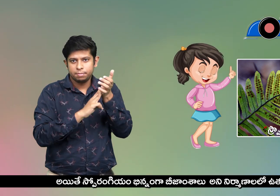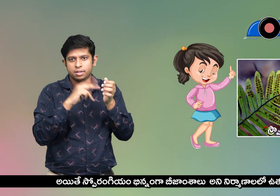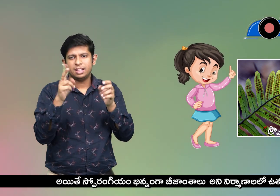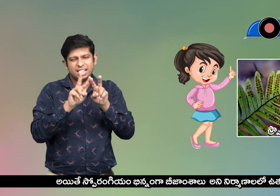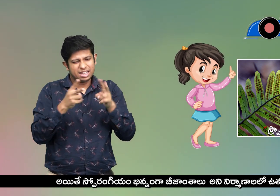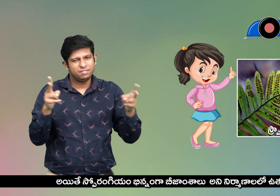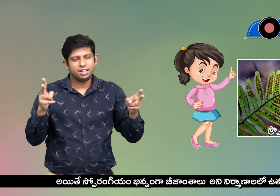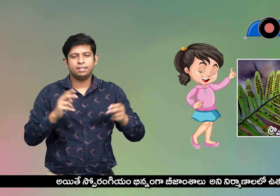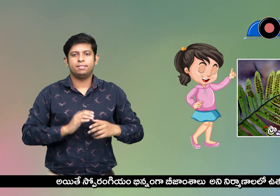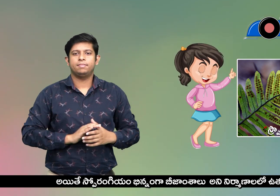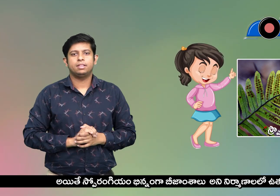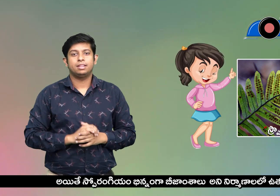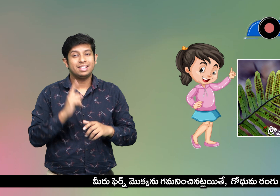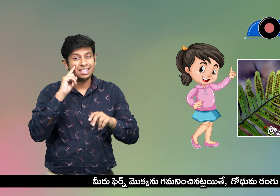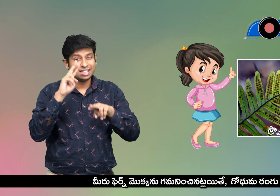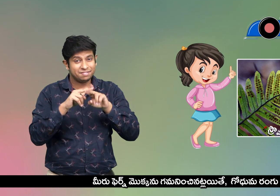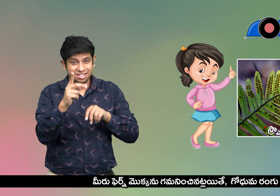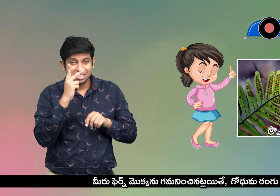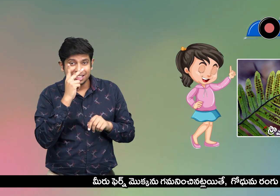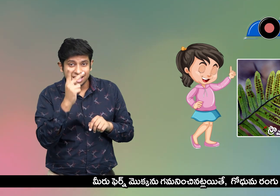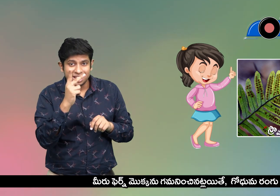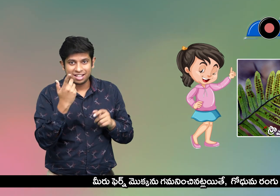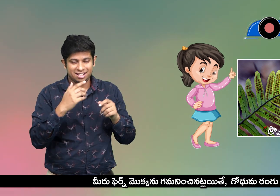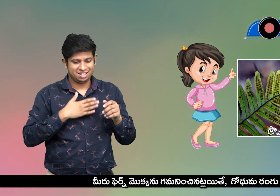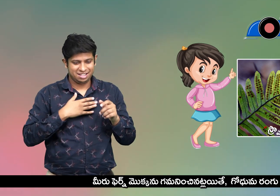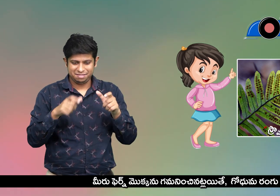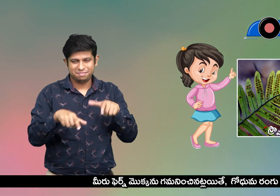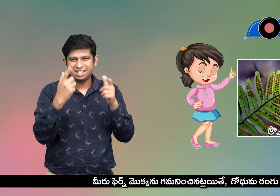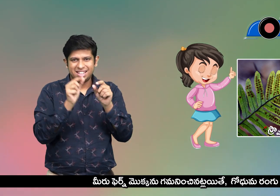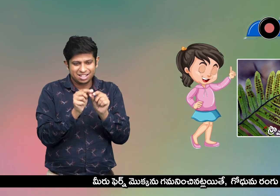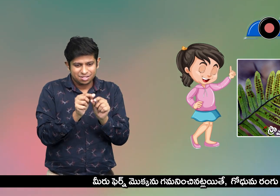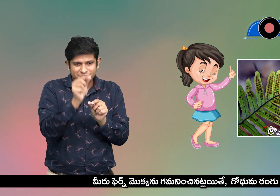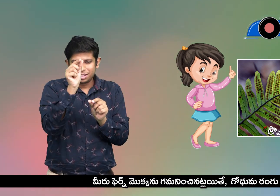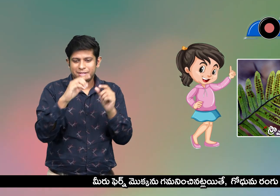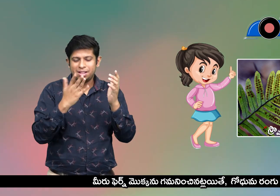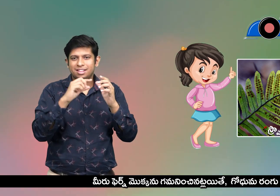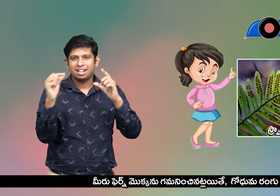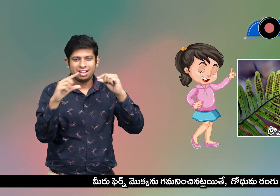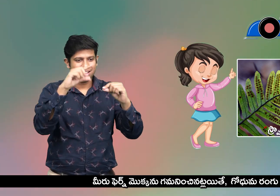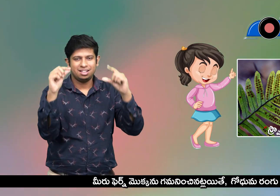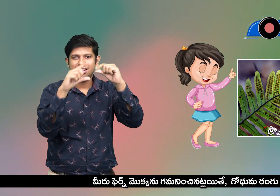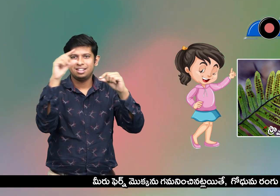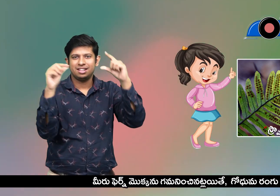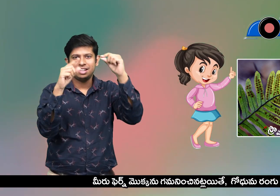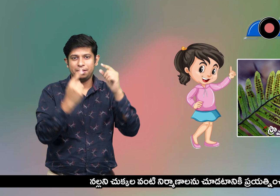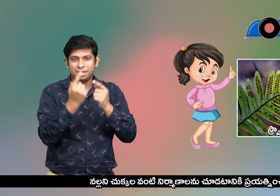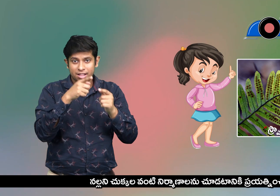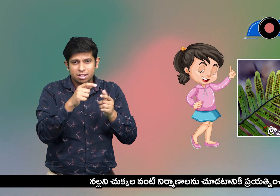నిర్మాణాలలో ఉత్పత్తి అవుతుంది. మీరు ఫర్న్ మొక్కను గమనించినట్లయితే గోధుమ రంగు లేదా నల్లటి